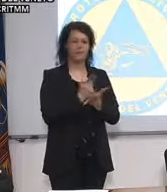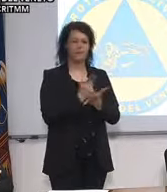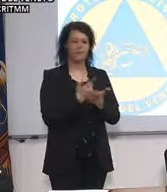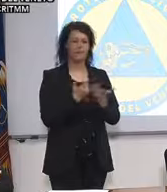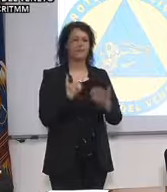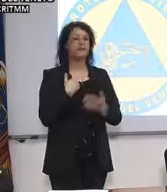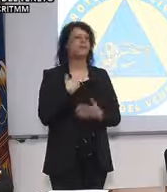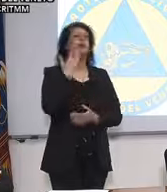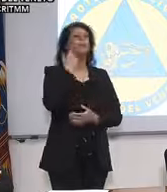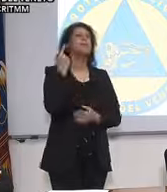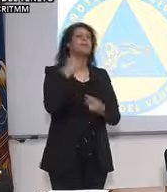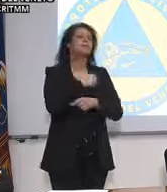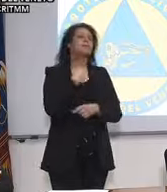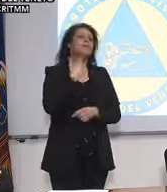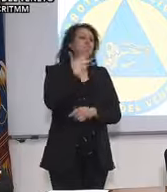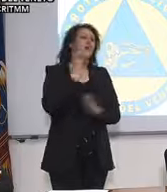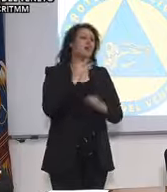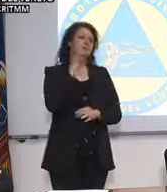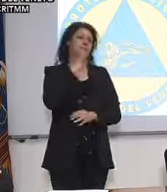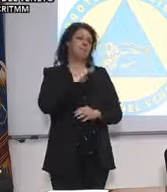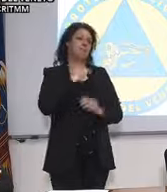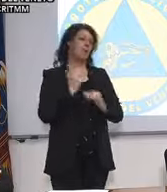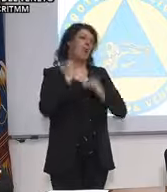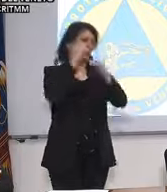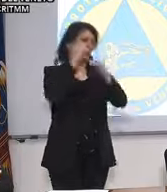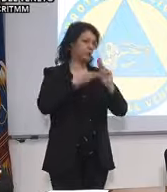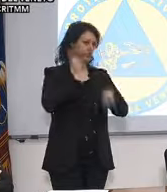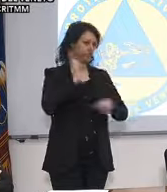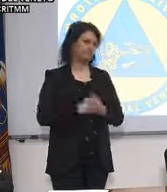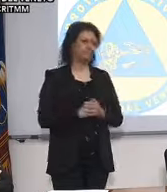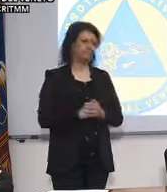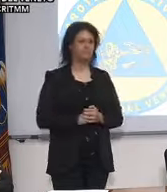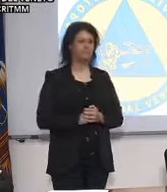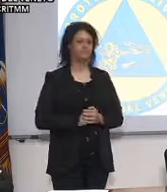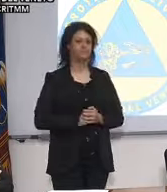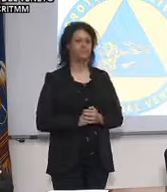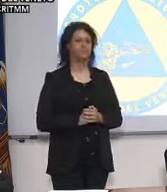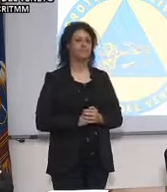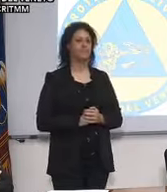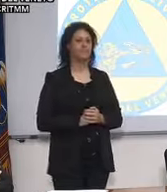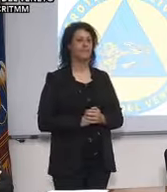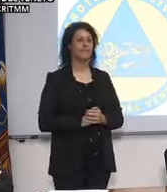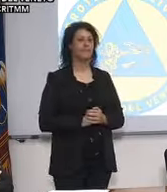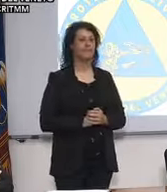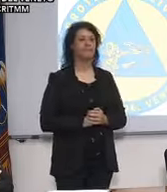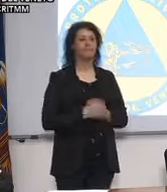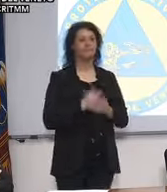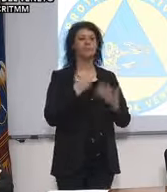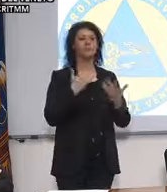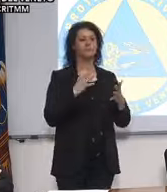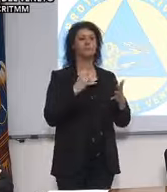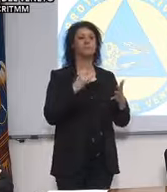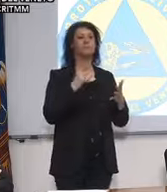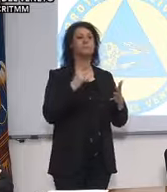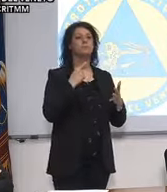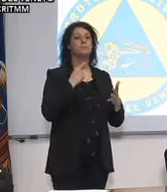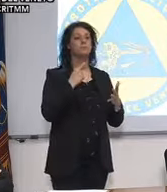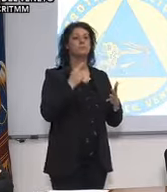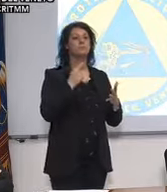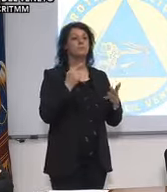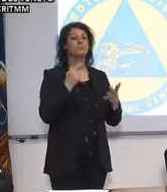stipendi più alti. Due, a loro e agli insegnanti, se volete che vi ripeta quello che dico da sempre. Due,